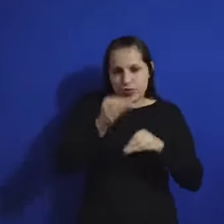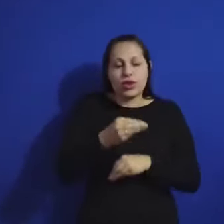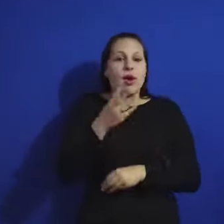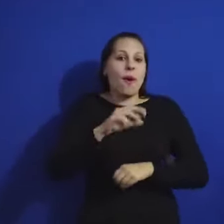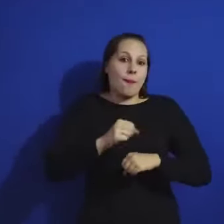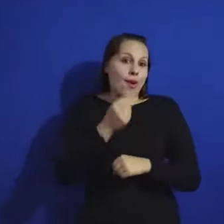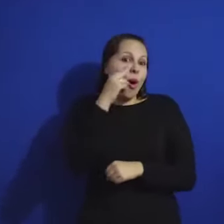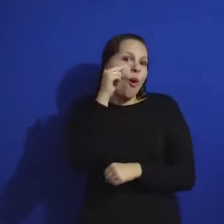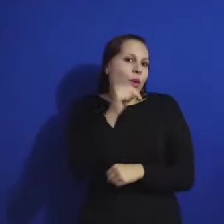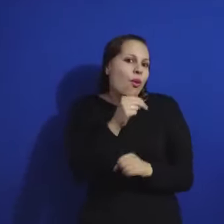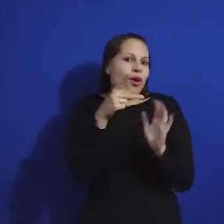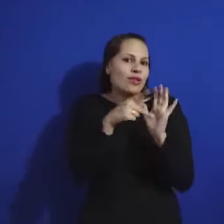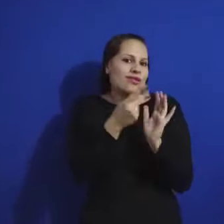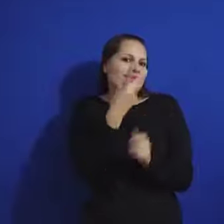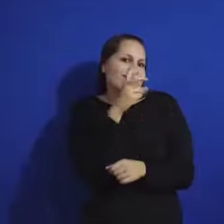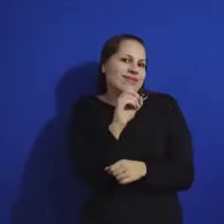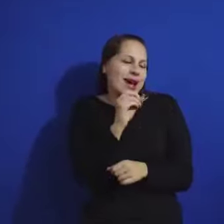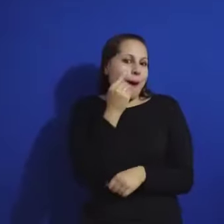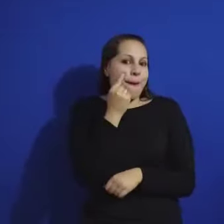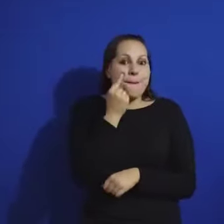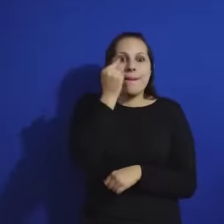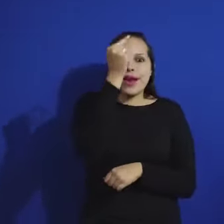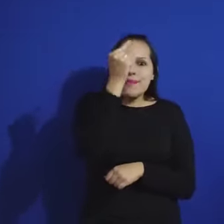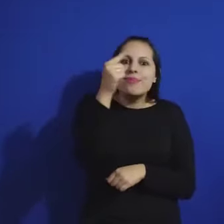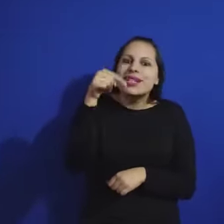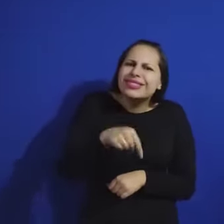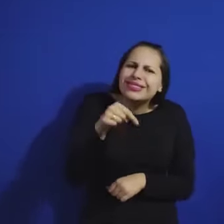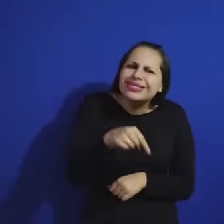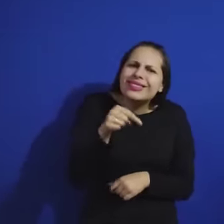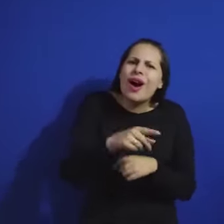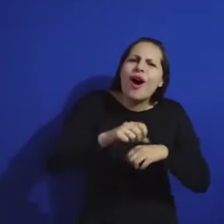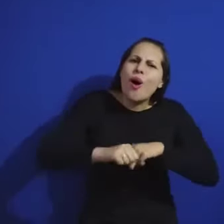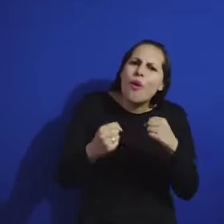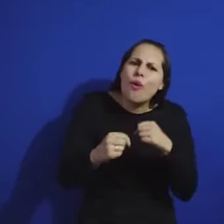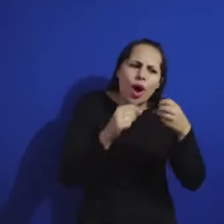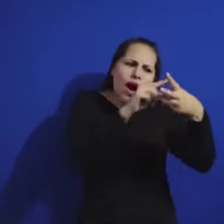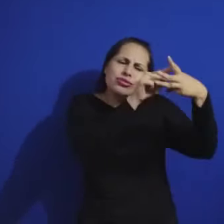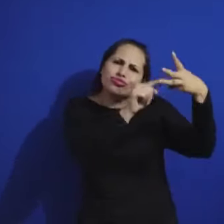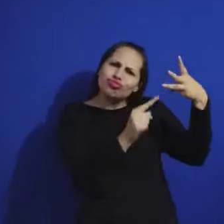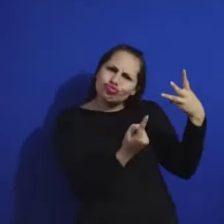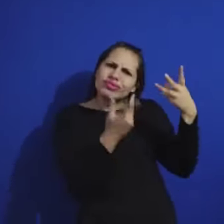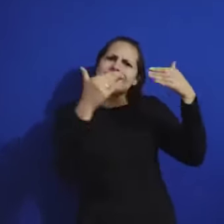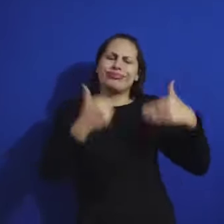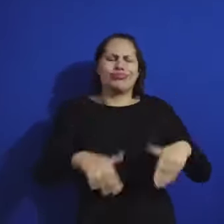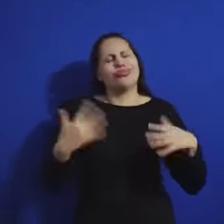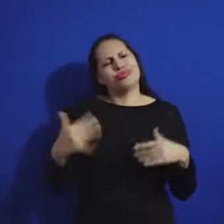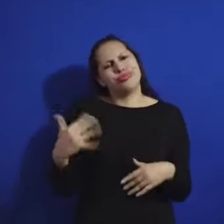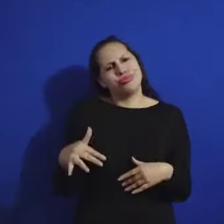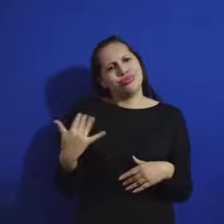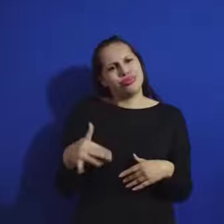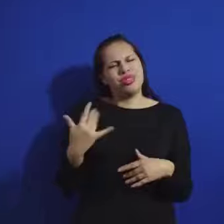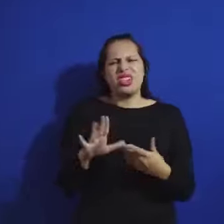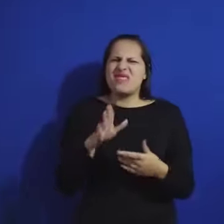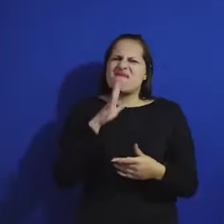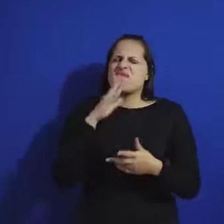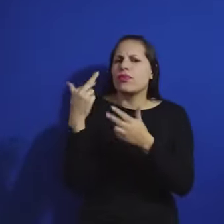llega un concurso de cuento para personas con discapacidad visual auditiva o intelectual el concurso organizado por la fundación